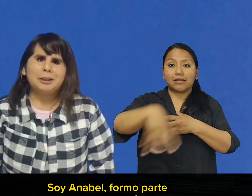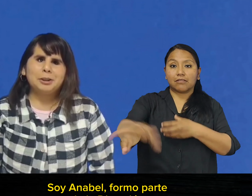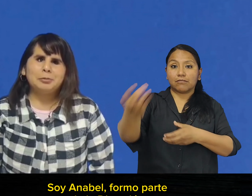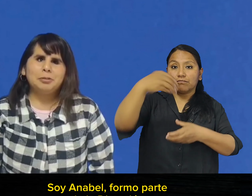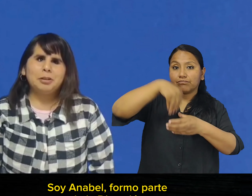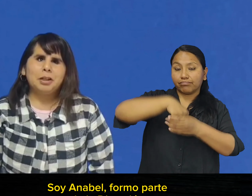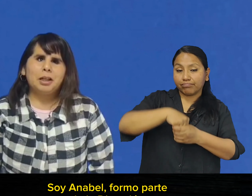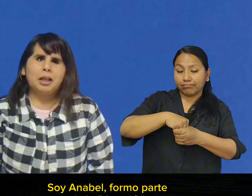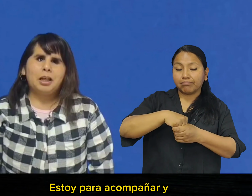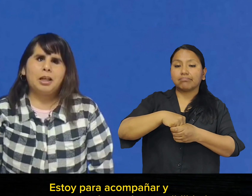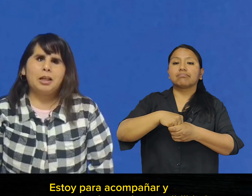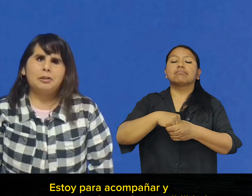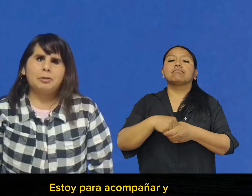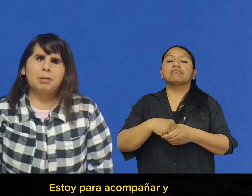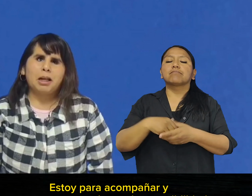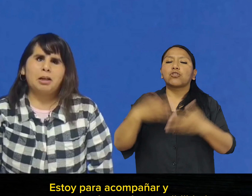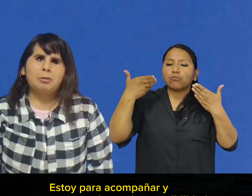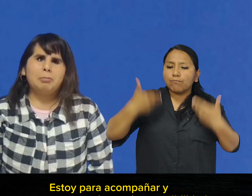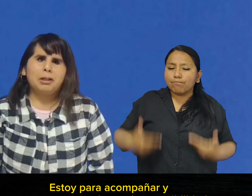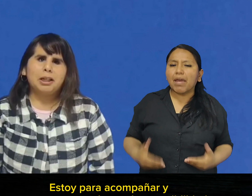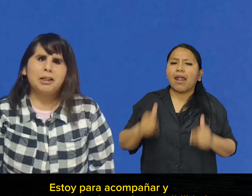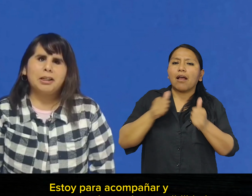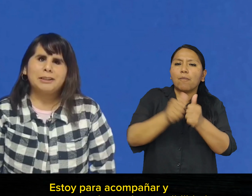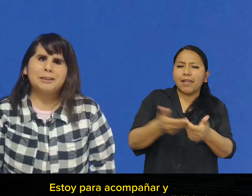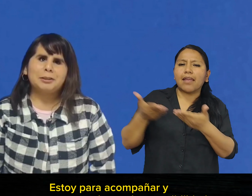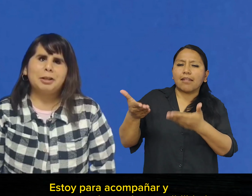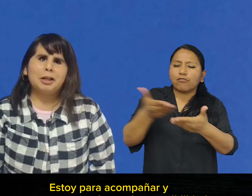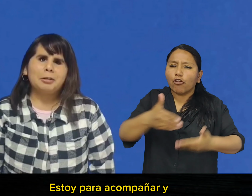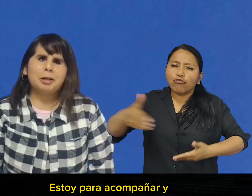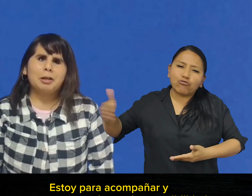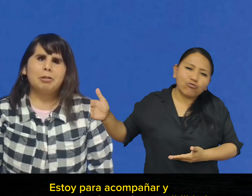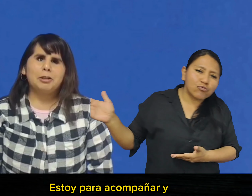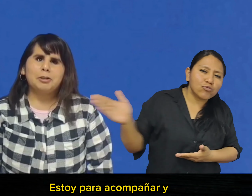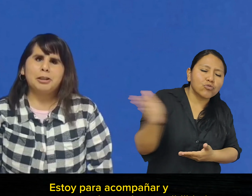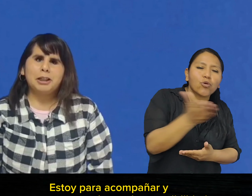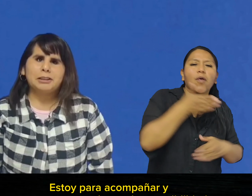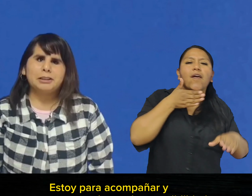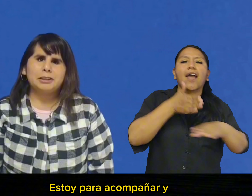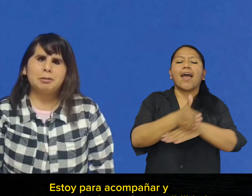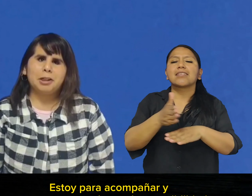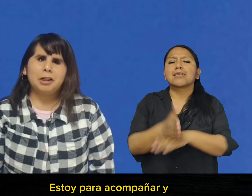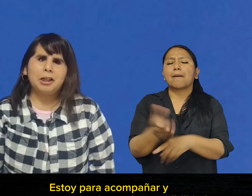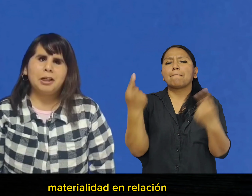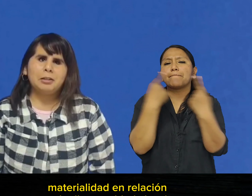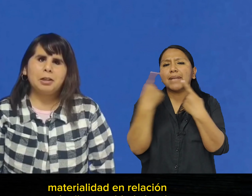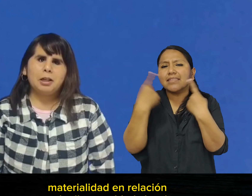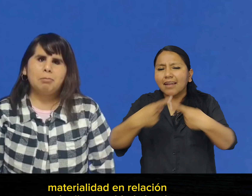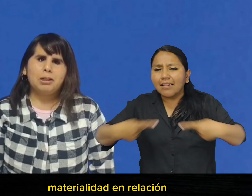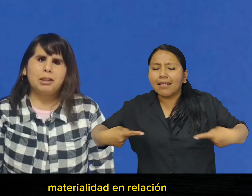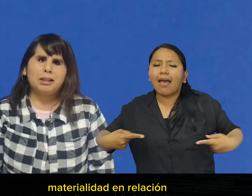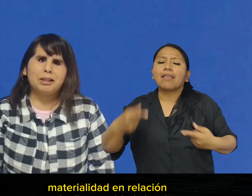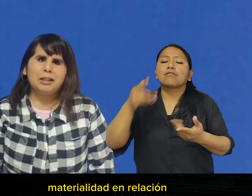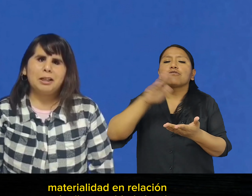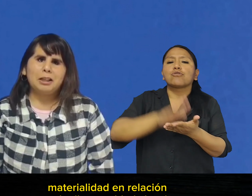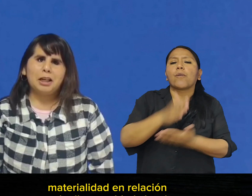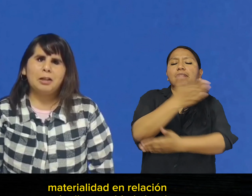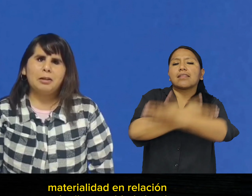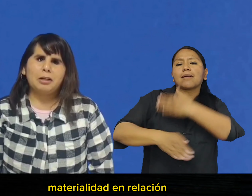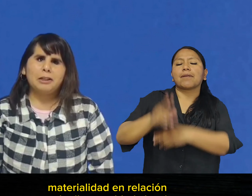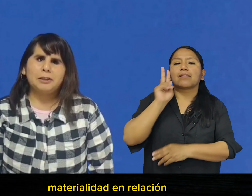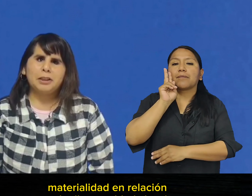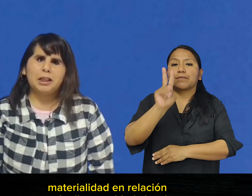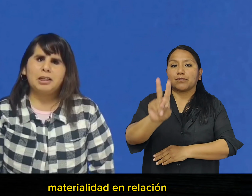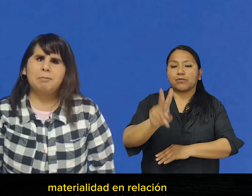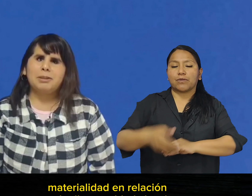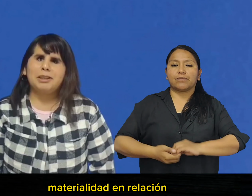dirección, estoy para acompañar y asesorar en cuestiones de accesibilidad, materialidad en